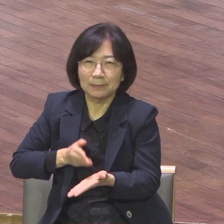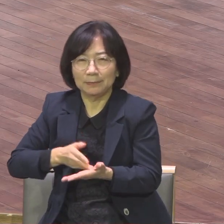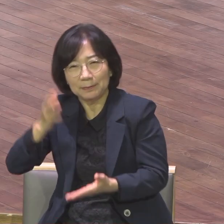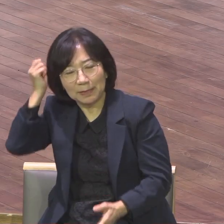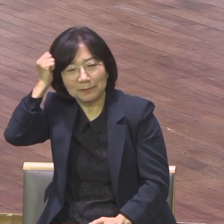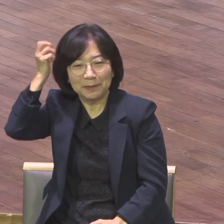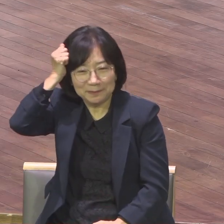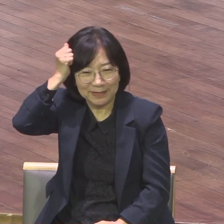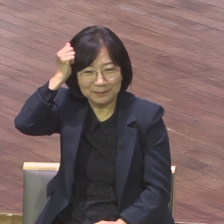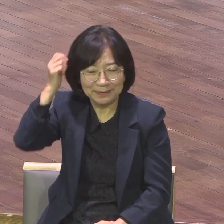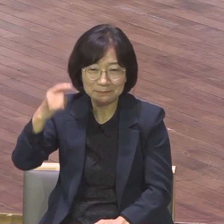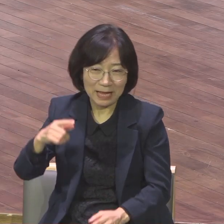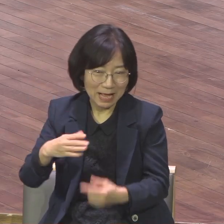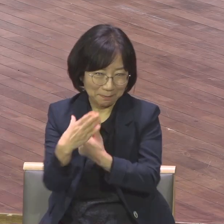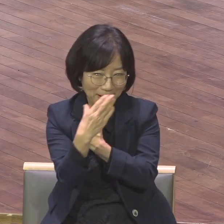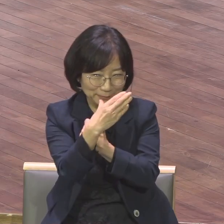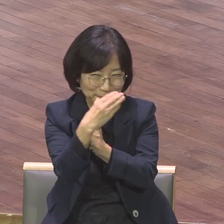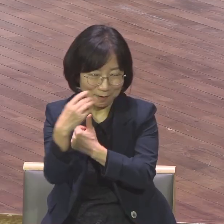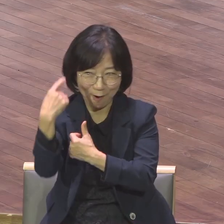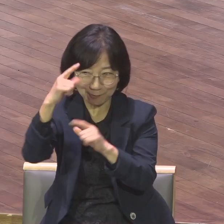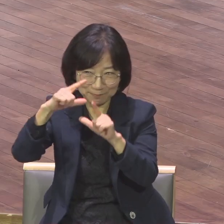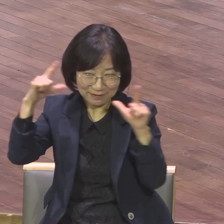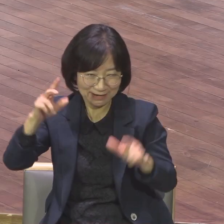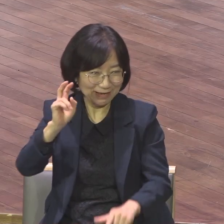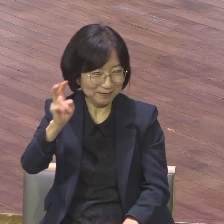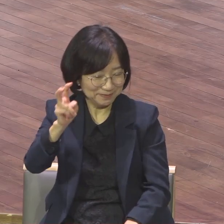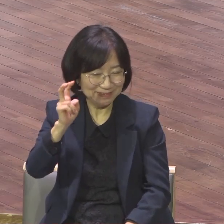참여하는 분들은 스타 될 거예요.